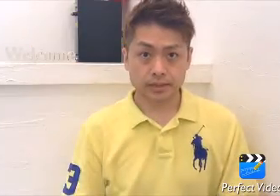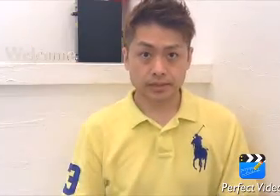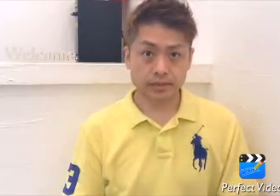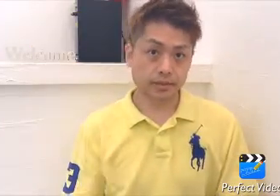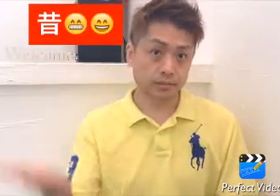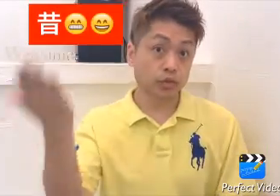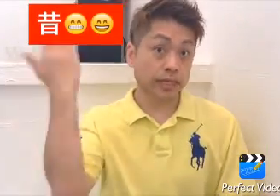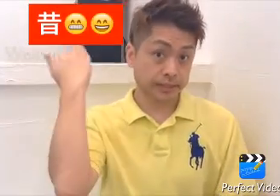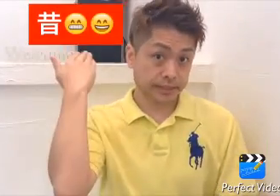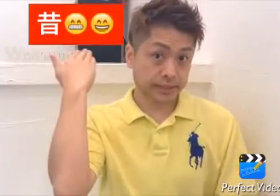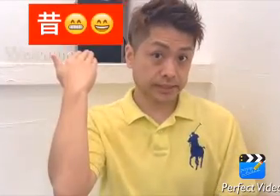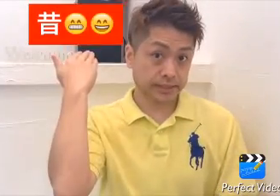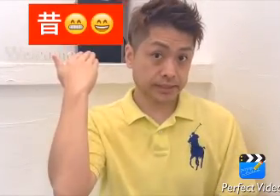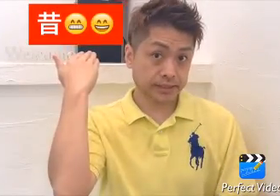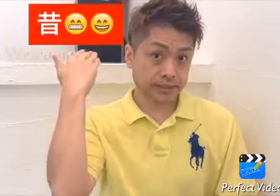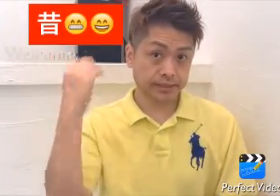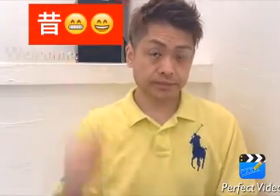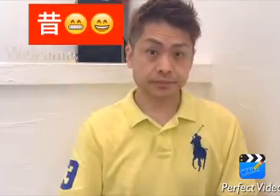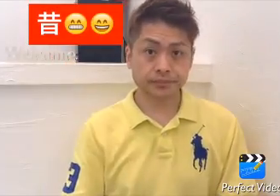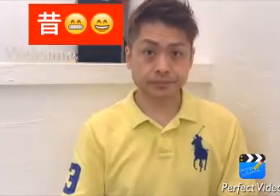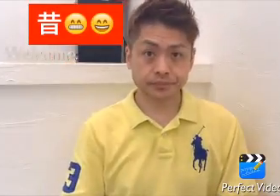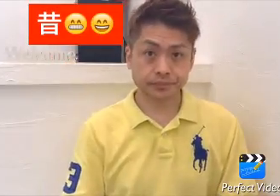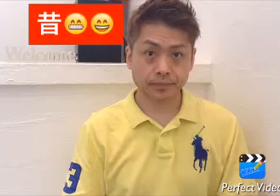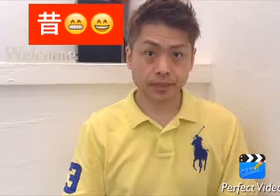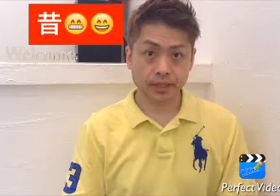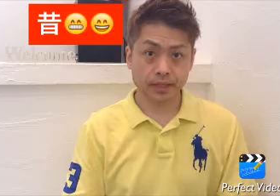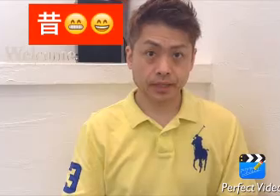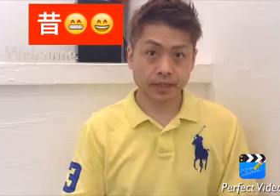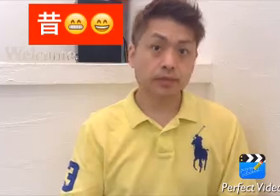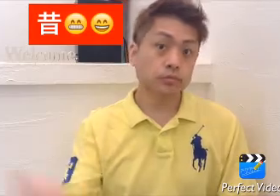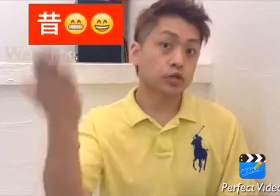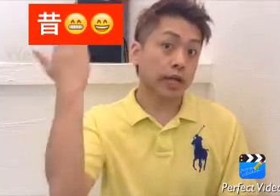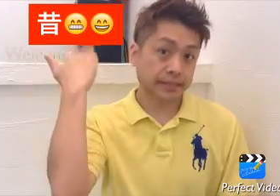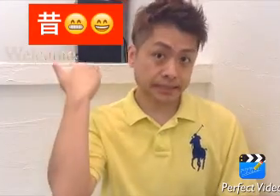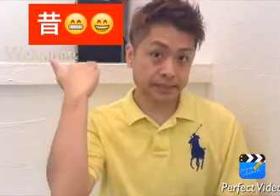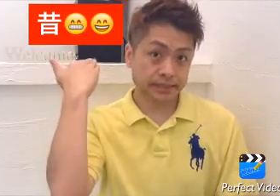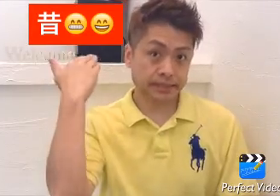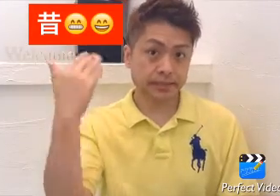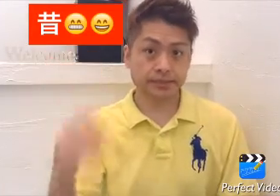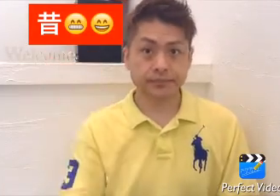昔、これは手のひら全体で後ろに刺します。昔。